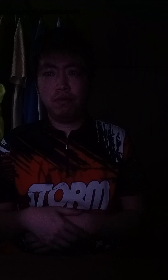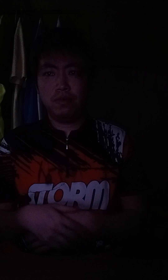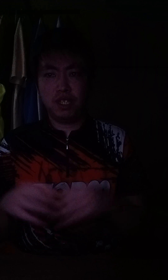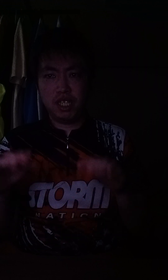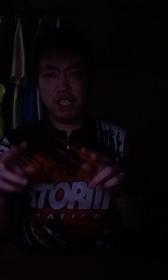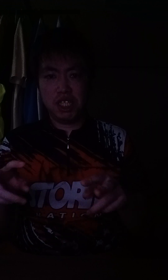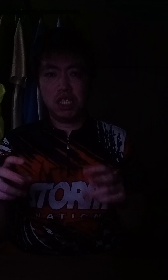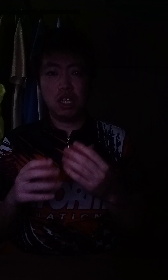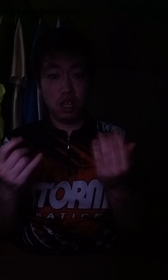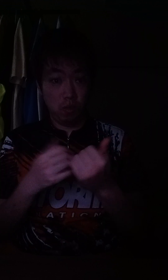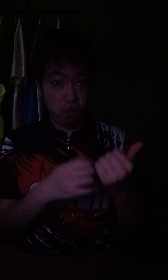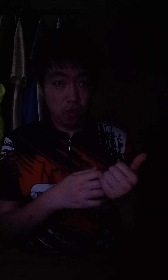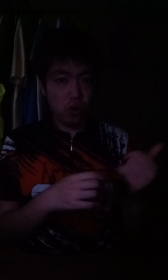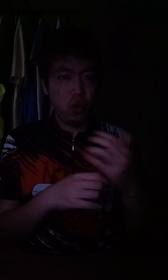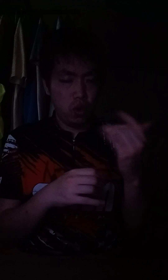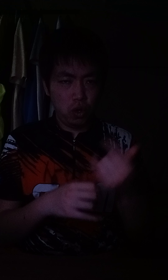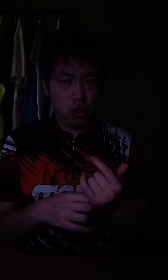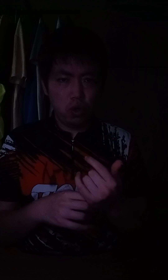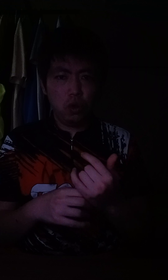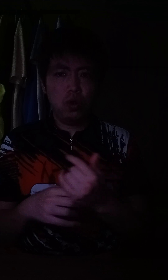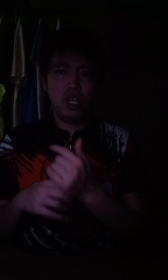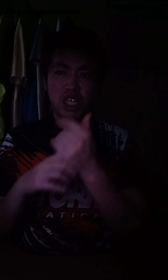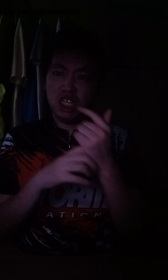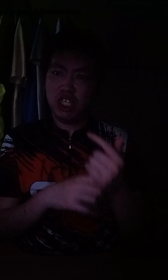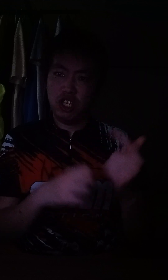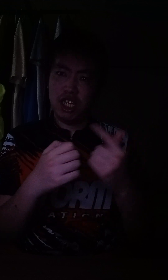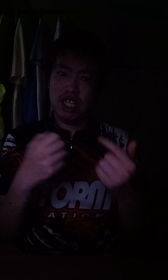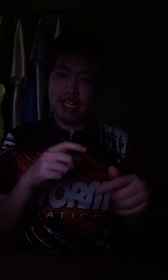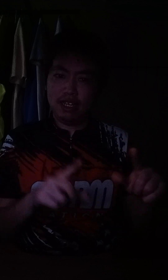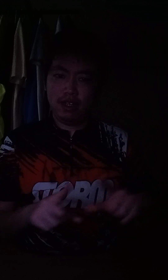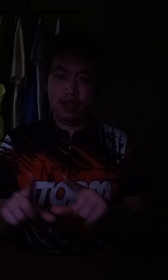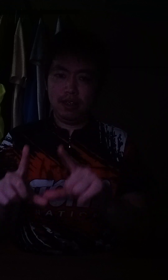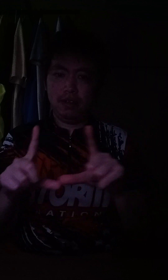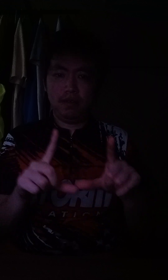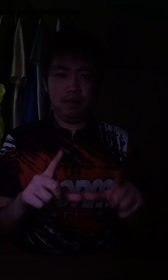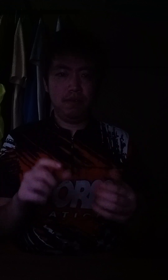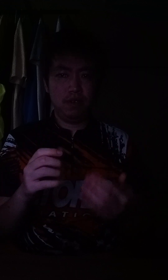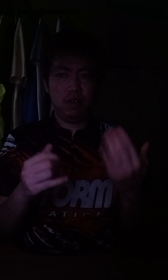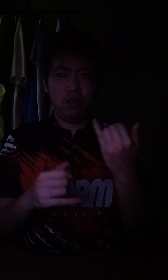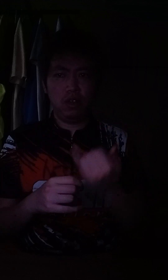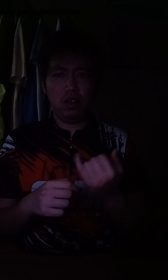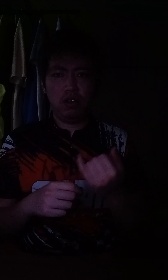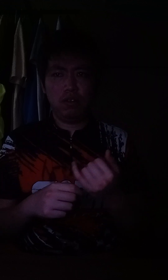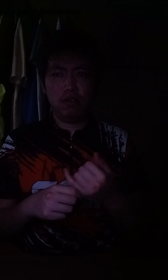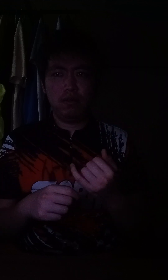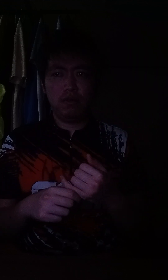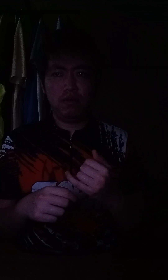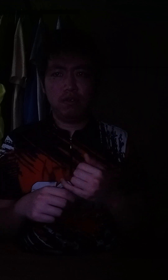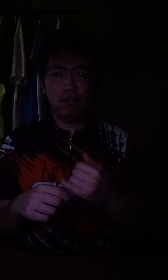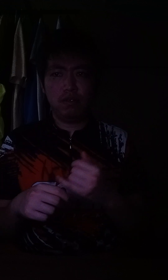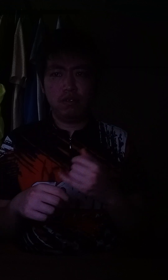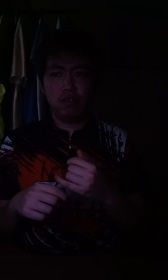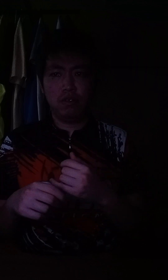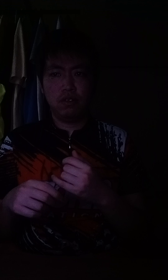이제는 아빠에게도 현아에게도 익숙해진 일상이지만 한 번이라도 빼먹으면 안 되는 가장 중요한